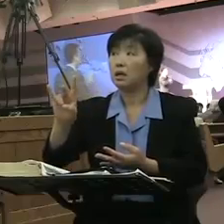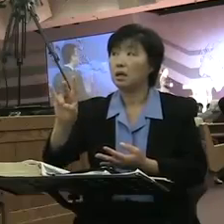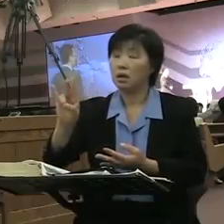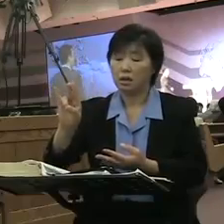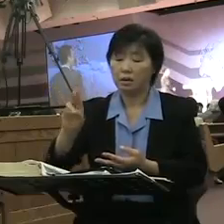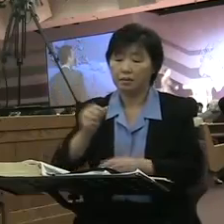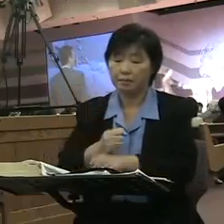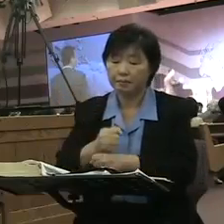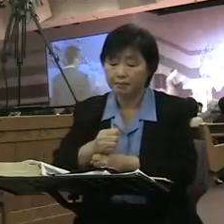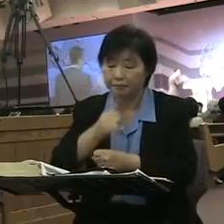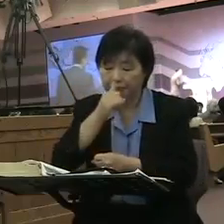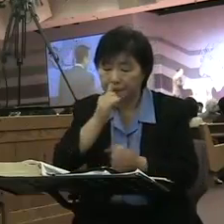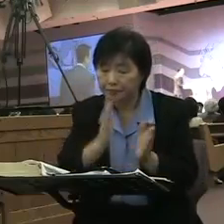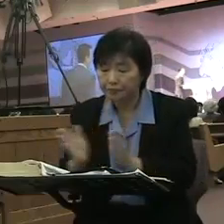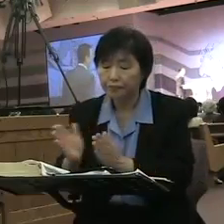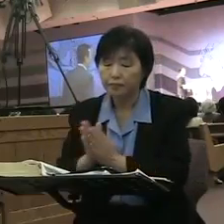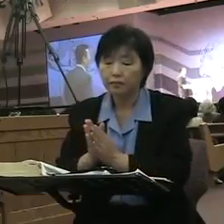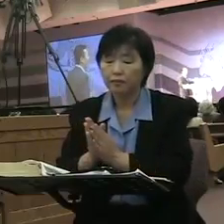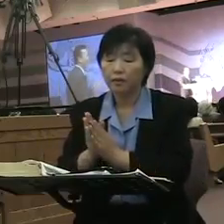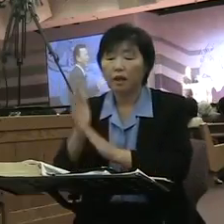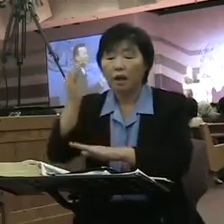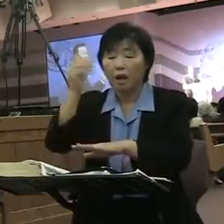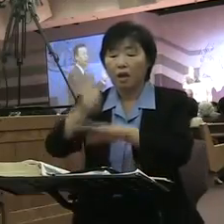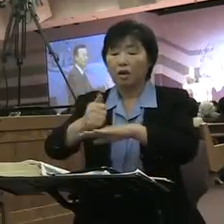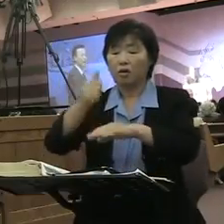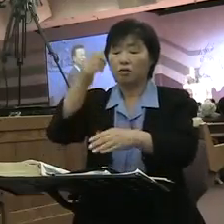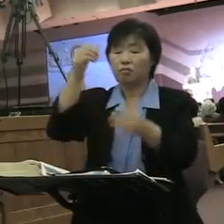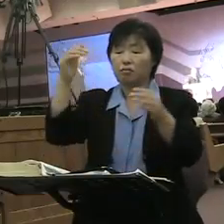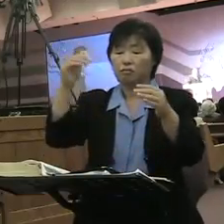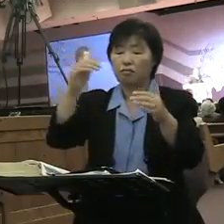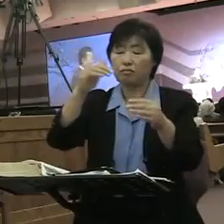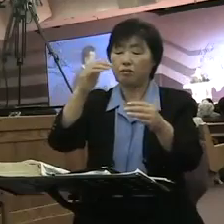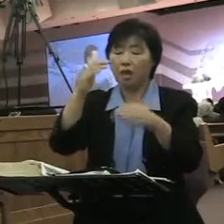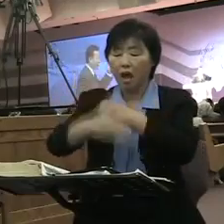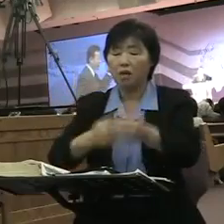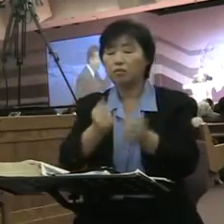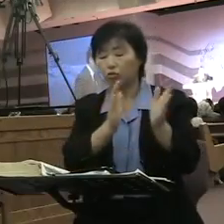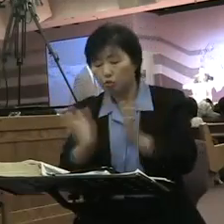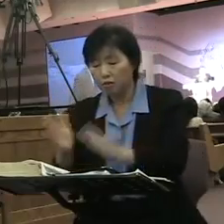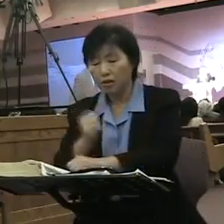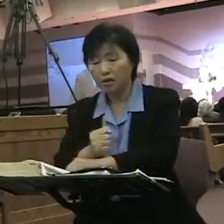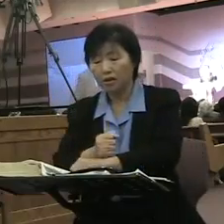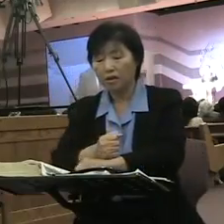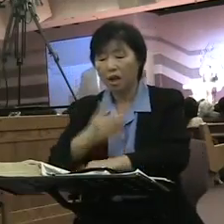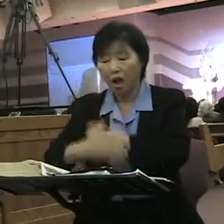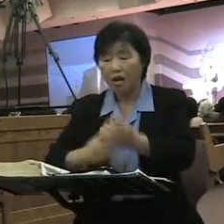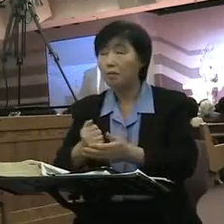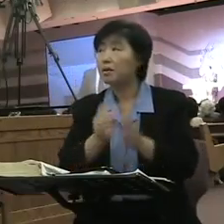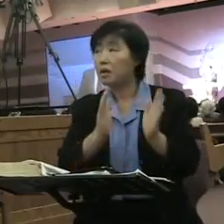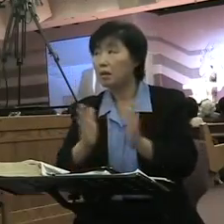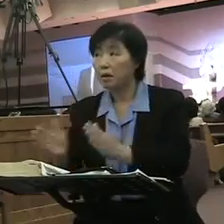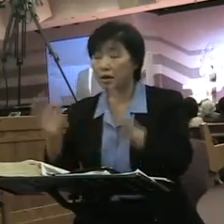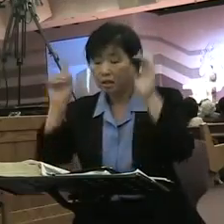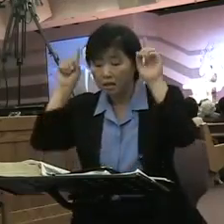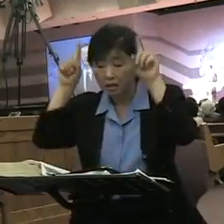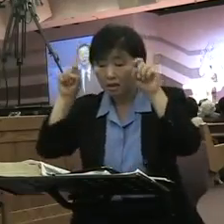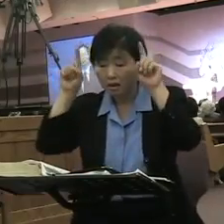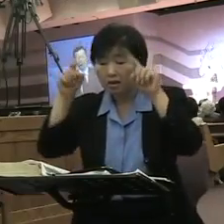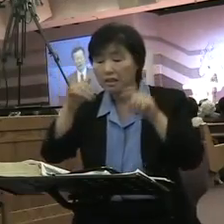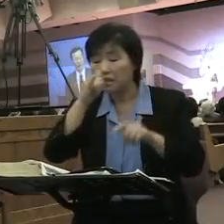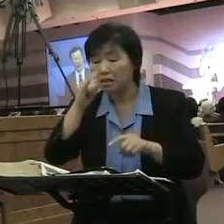22장의 이 말씀의 총 결론은 하나님이 준비하신다, 하나님이 예비하신 양이 있을 것이다 라는